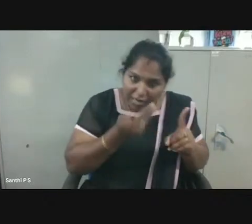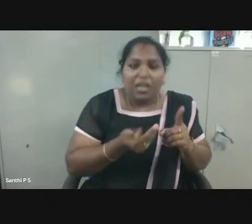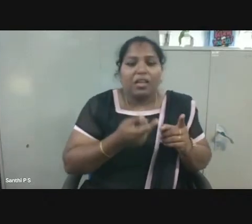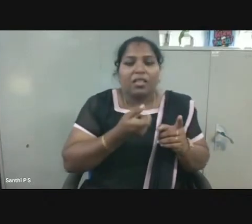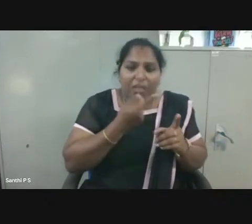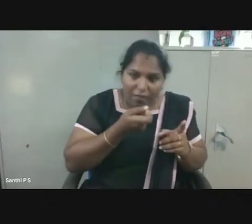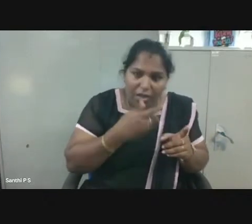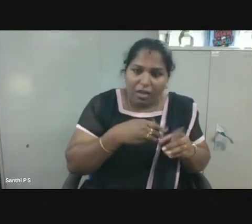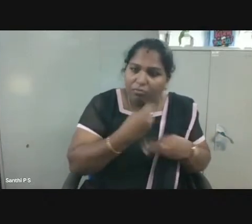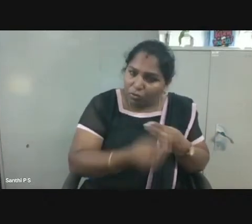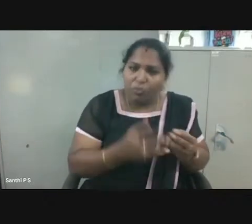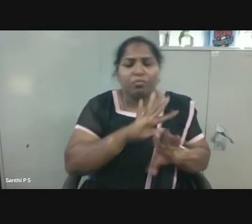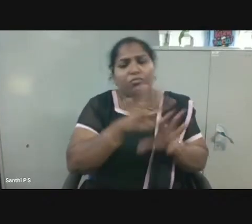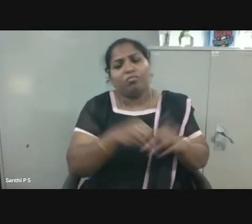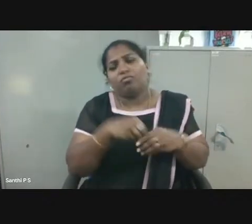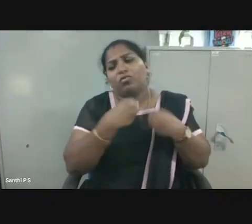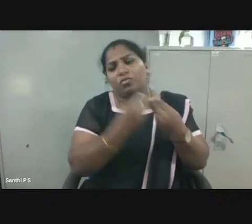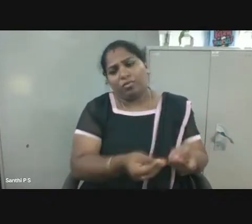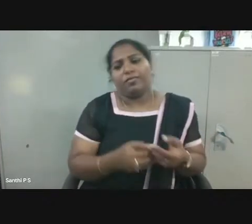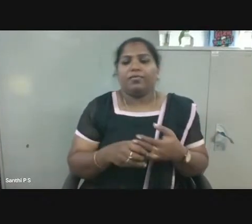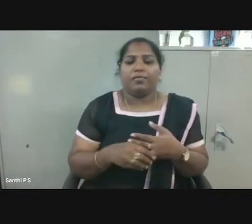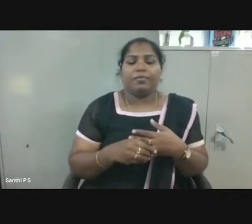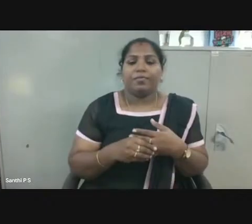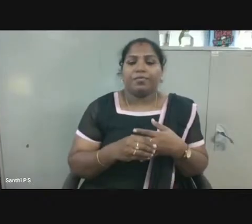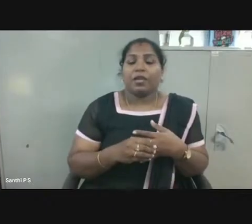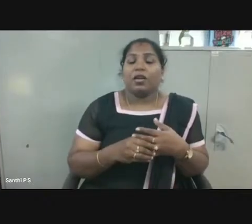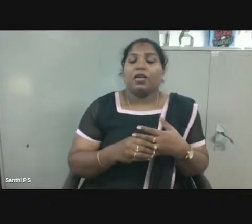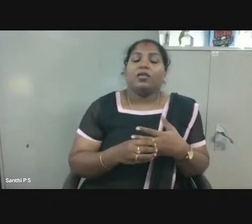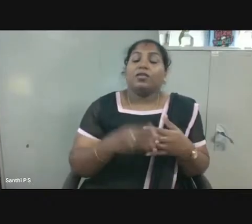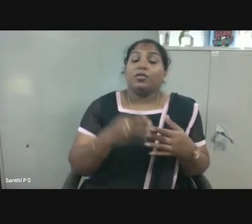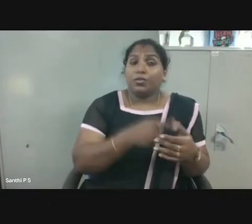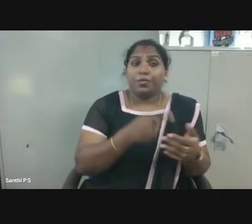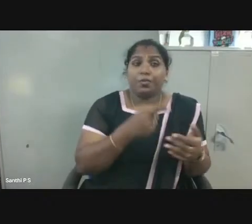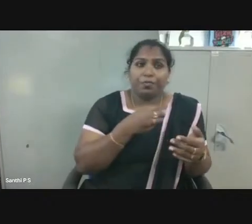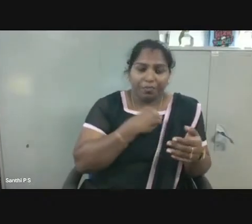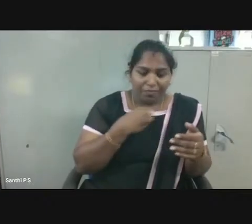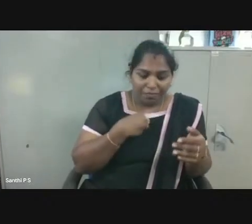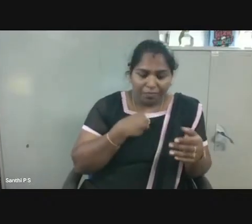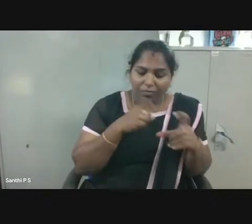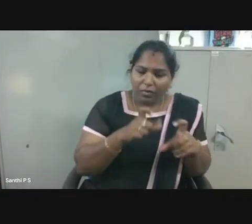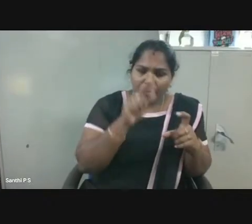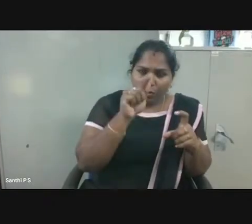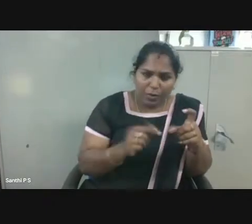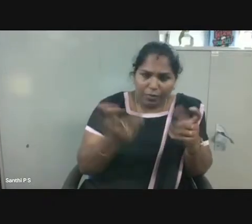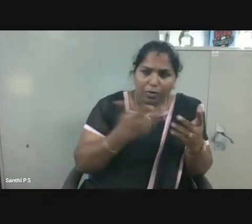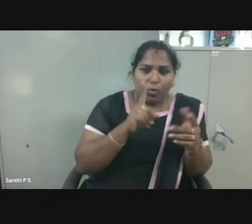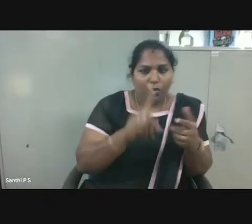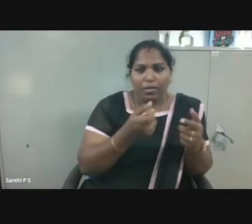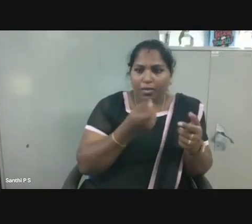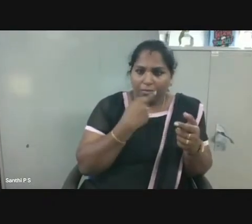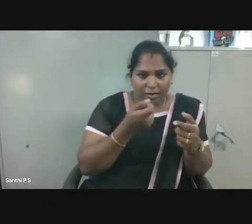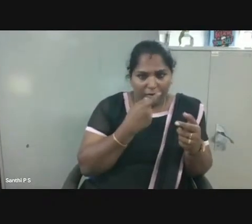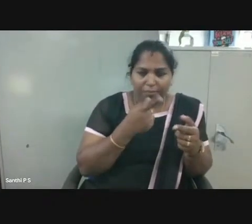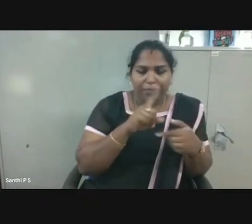കൂടെ ചേർന്നിട്ടാണ് ഇവരെ ചികിത്സിക്കേണ്ടത്. ഈ ചികിത്സയുടെ ഘടകങ്ങൾ നേരത്തെ പറഞ്ഞതുപോലെ ഒന്നും മരുന്നിനകത്ത് നമ്മൾ